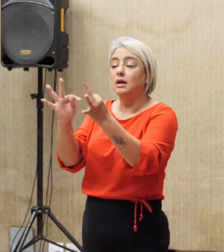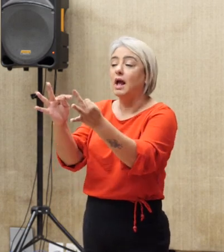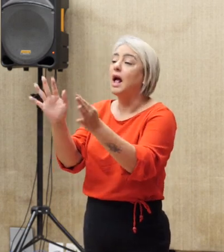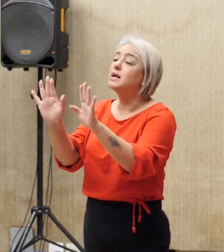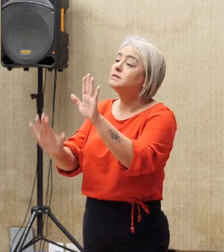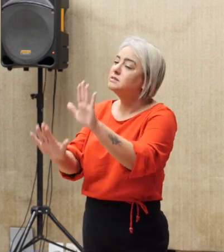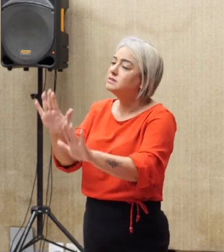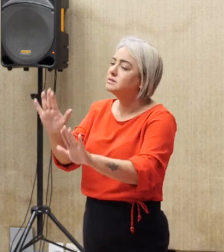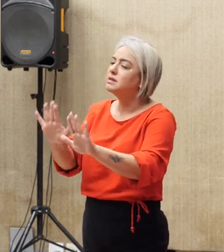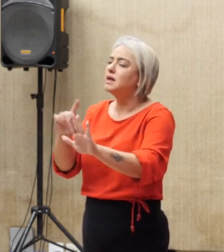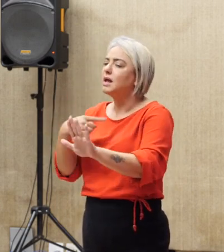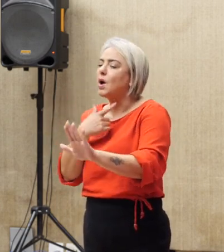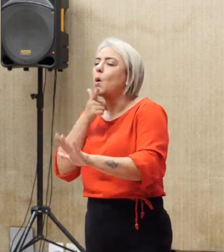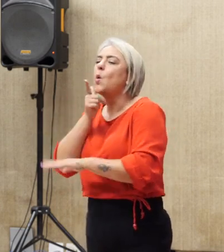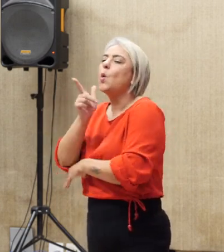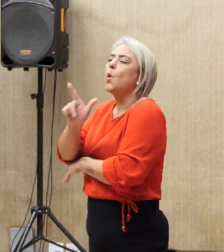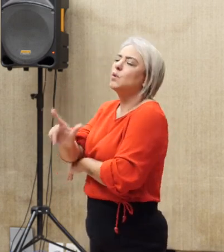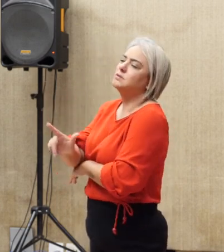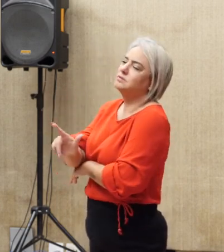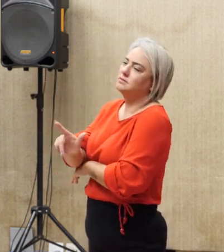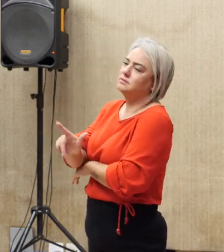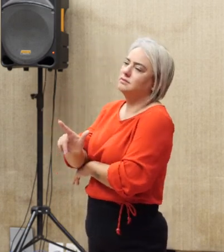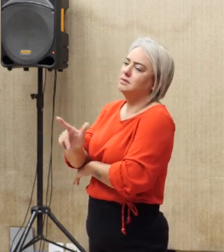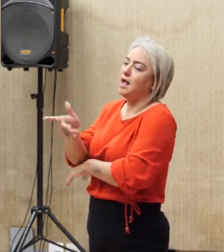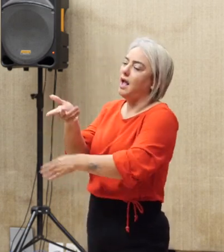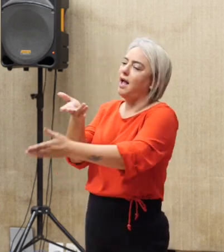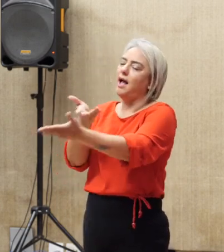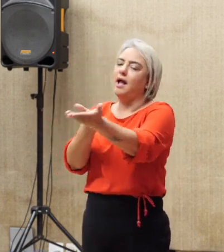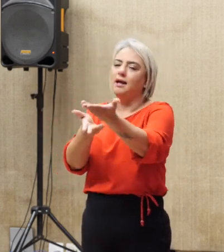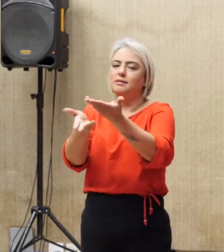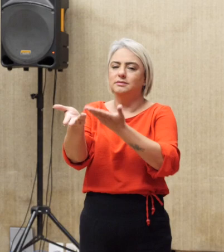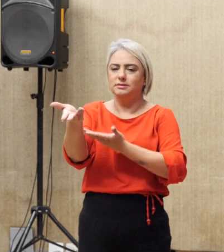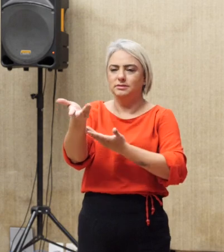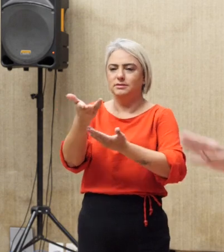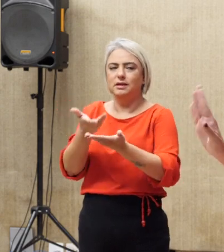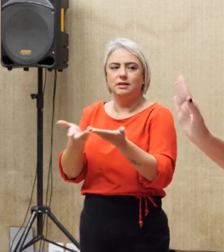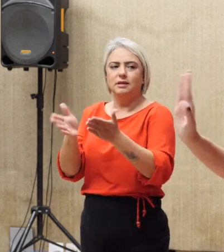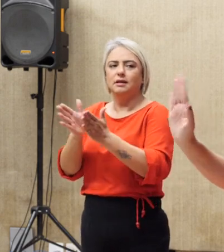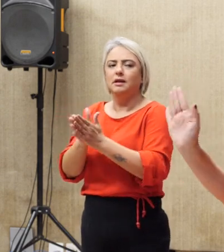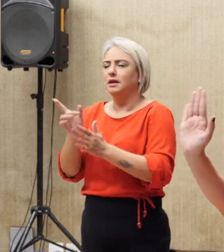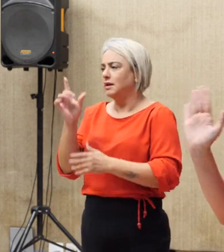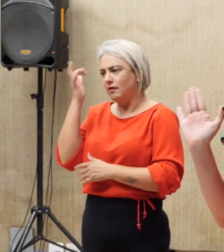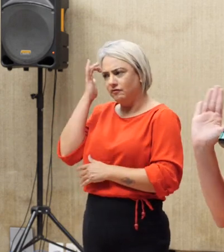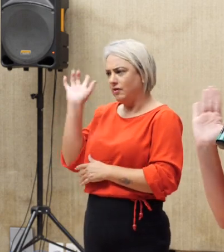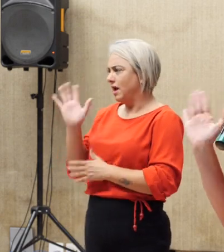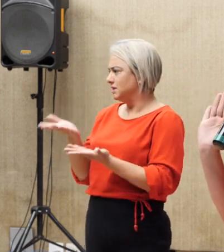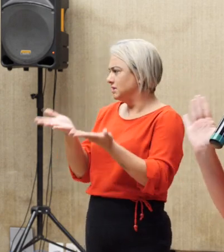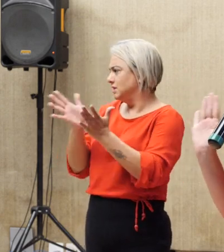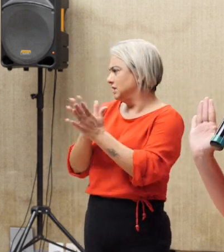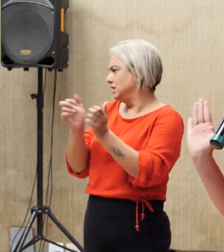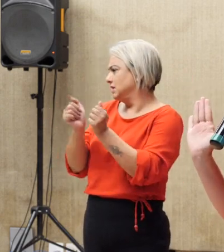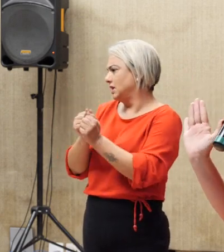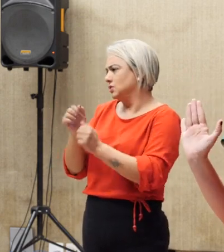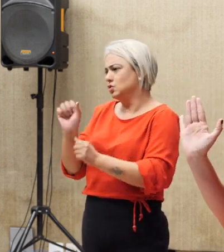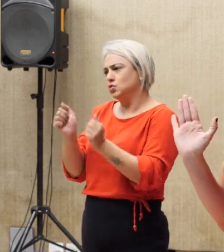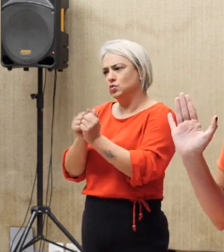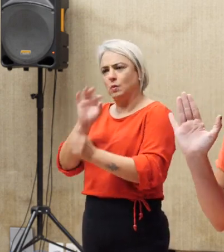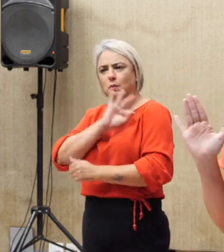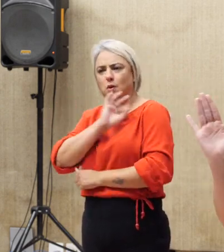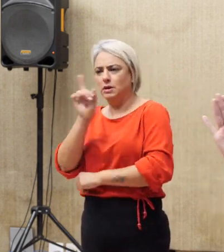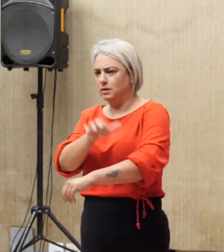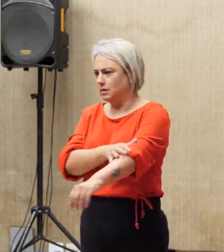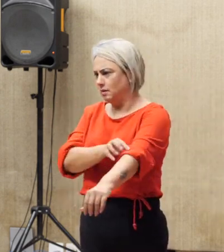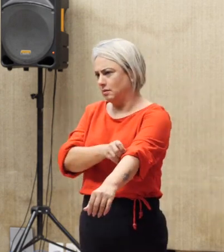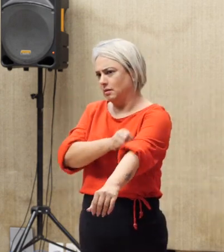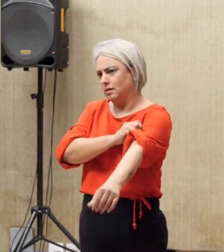das vezes, a gente consegue articular a integração. Porque não é fácil a gente falar de integração com polícia, não.